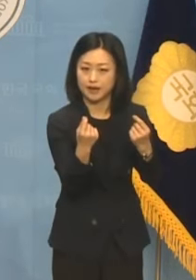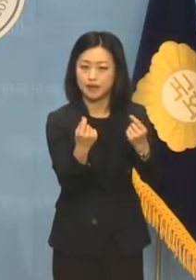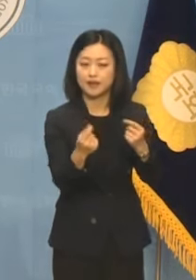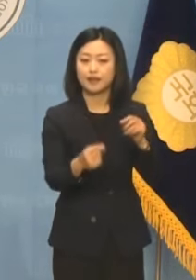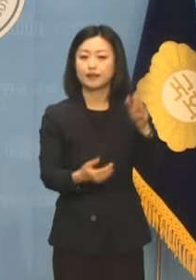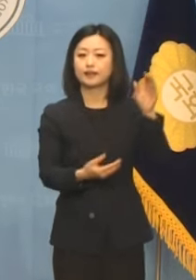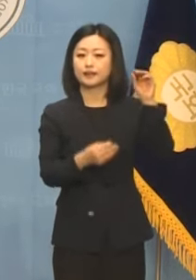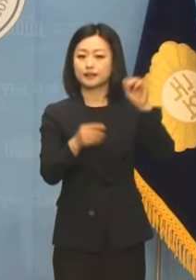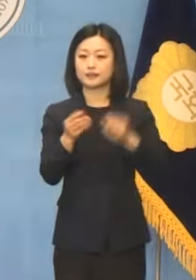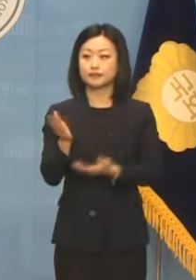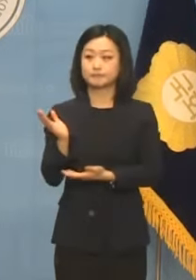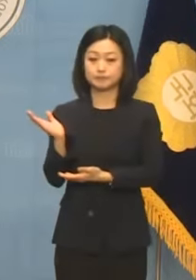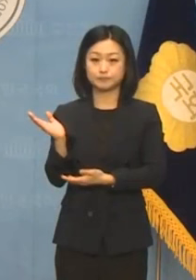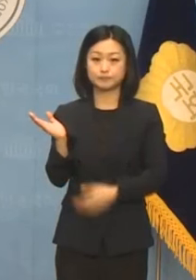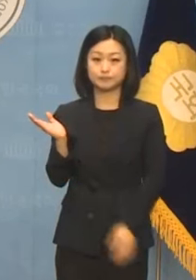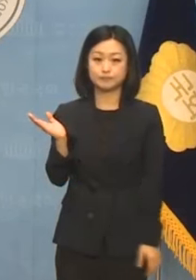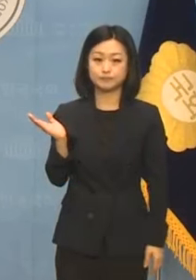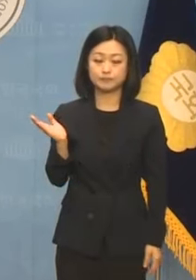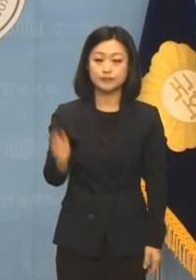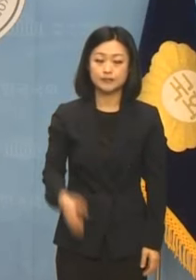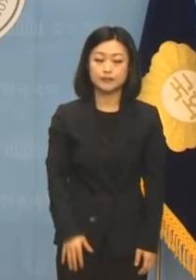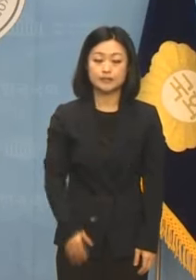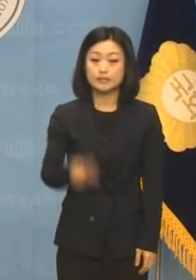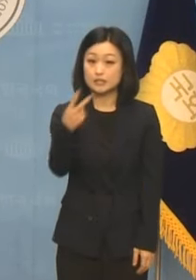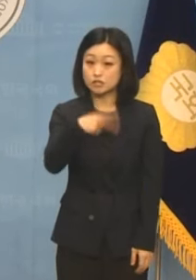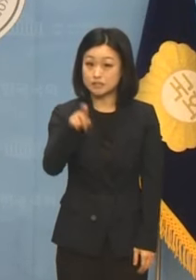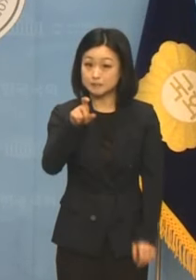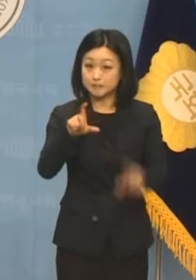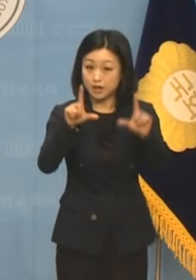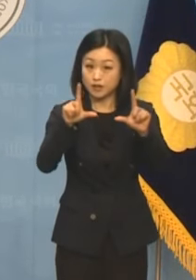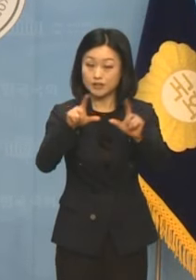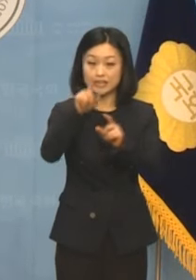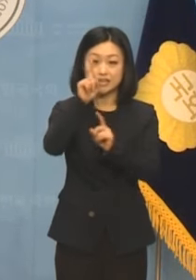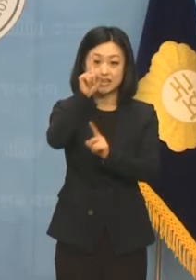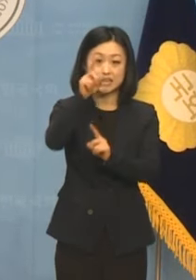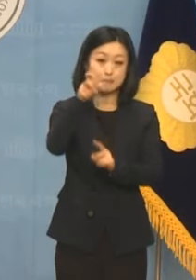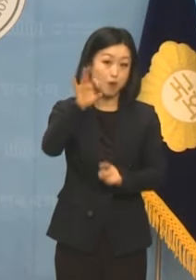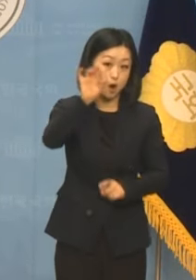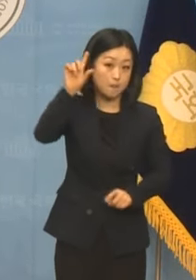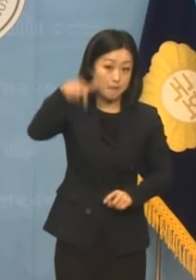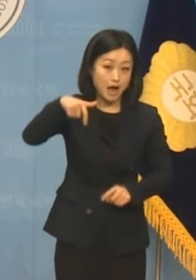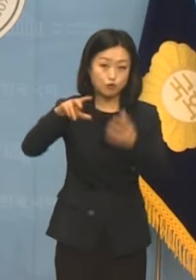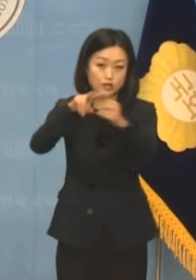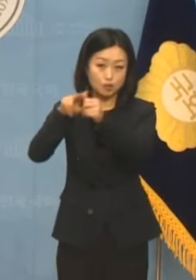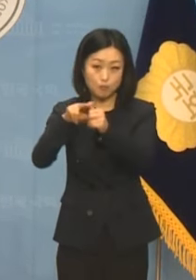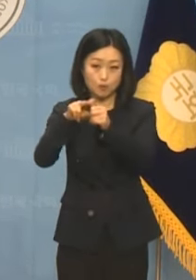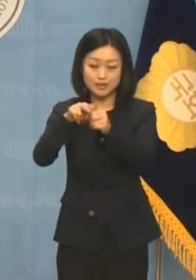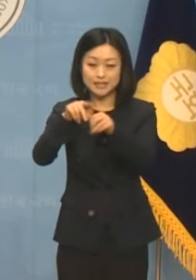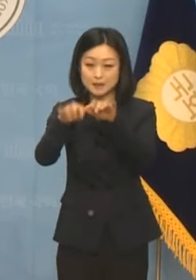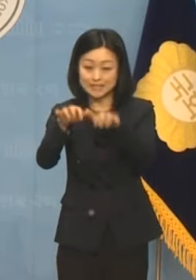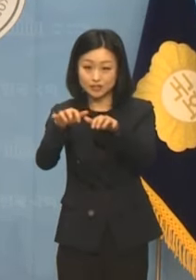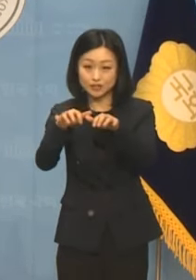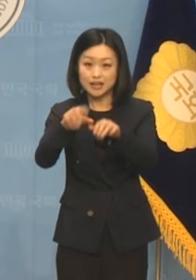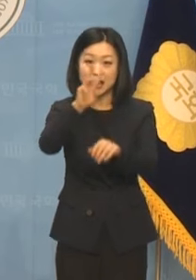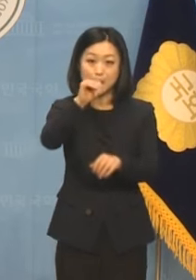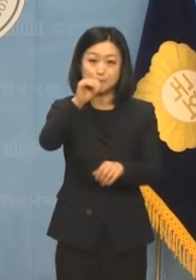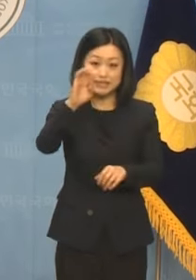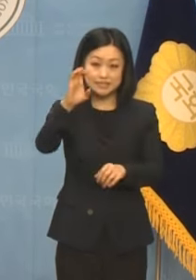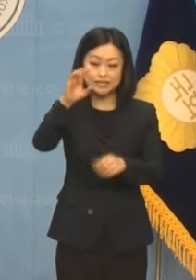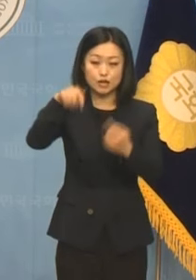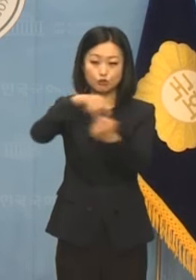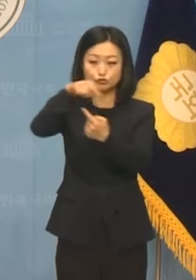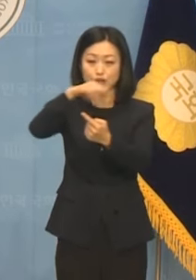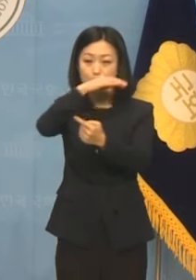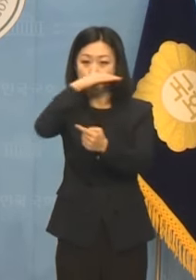문건입니다 2010년 이명박정부 국정원이 작성했던 MBC 정상화 전략 및